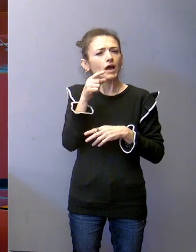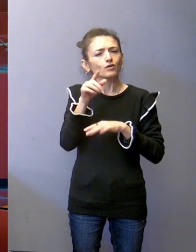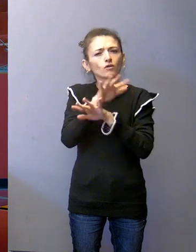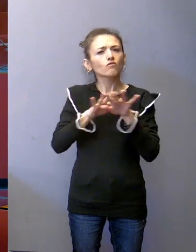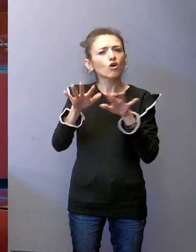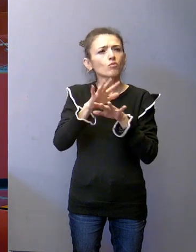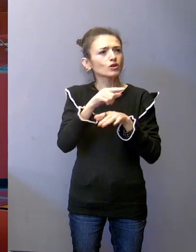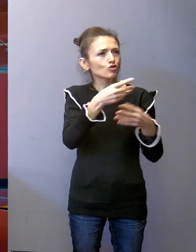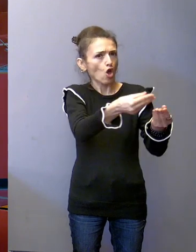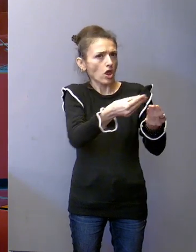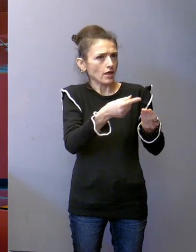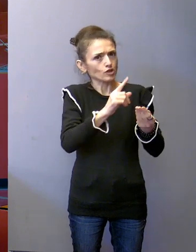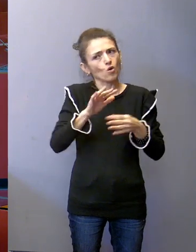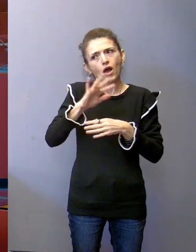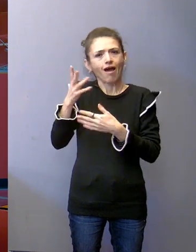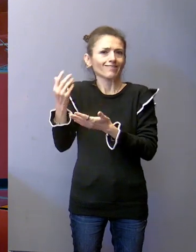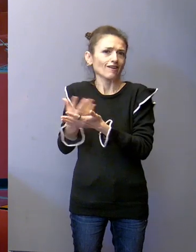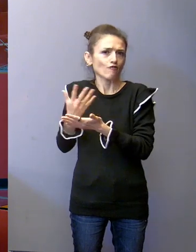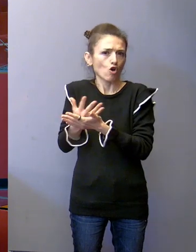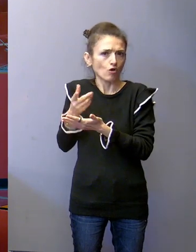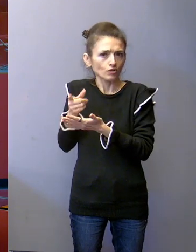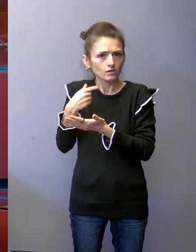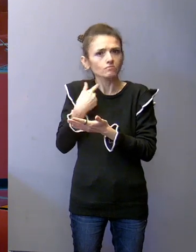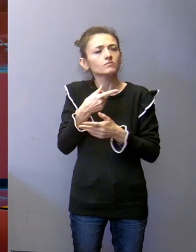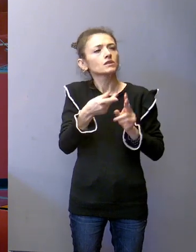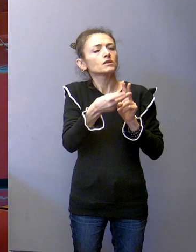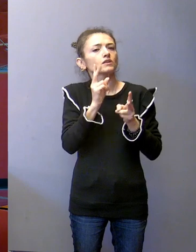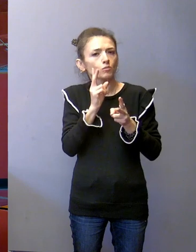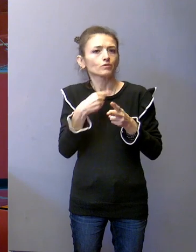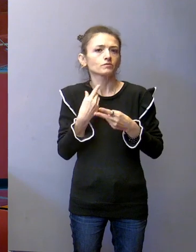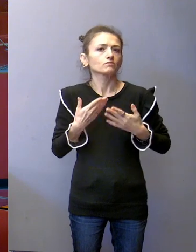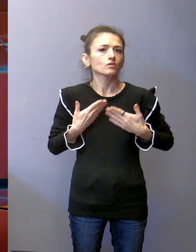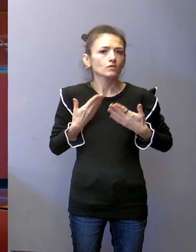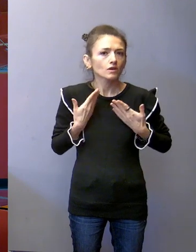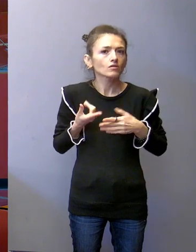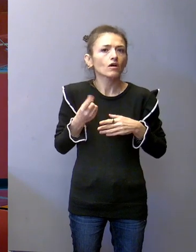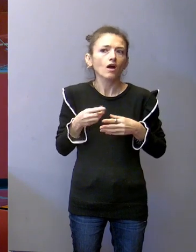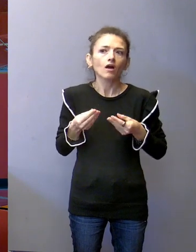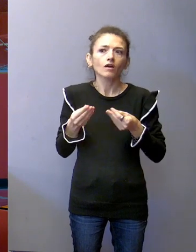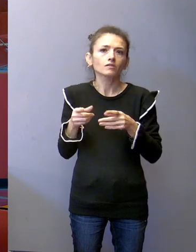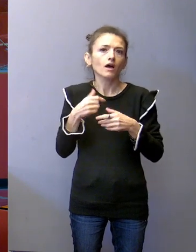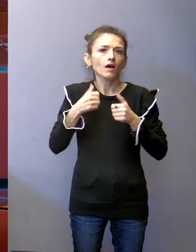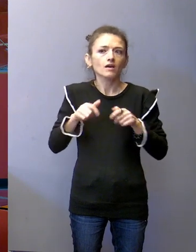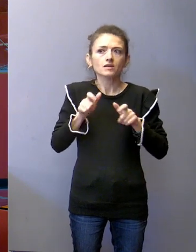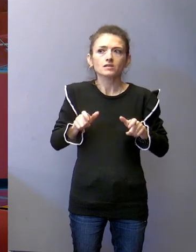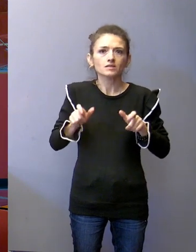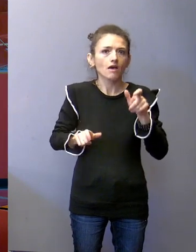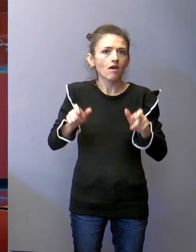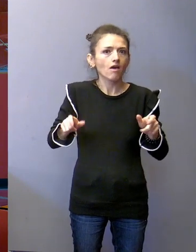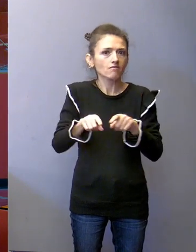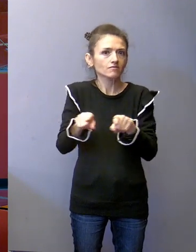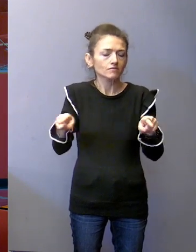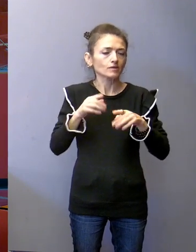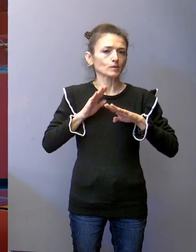e mi rincuora la sua risposta rincorre a me ma soprattutto rincorrerà i residenti che abitano